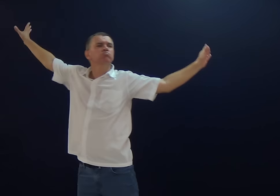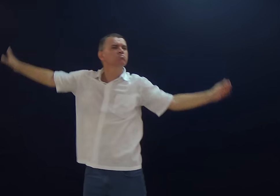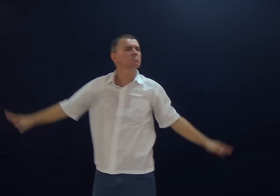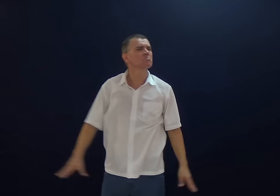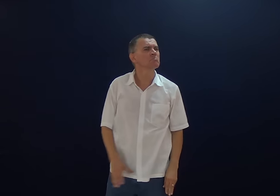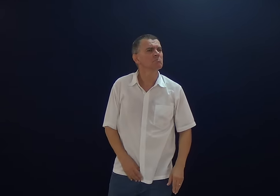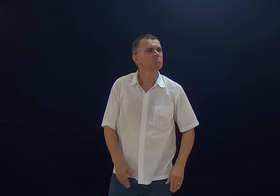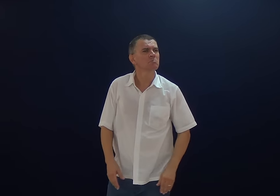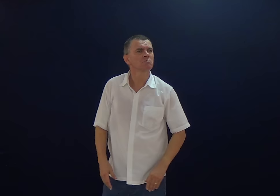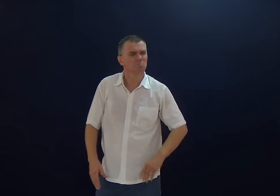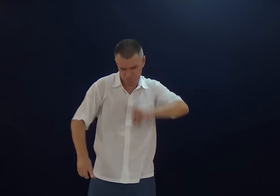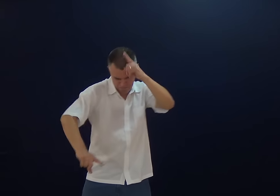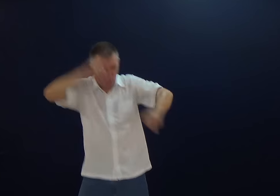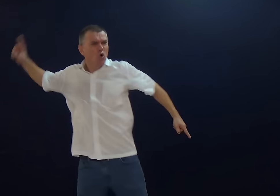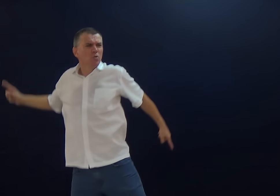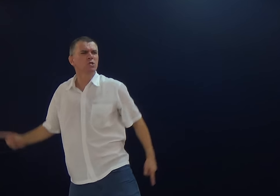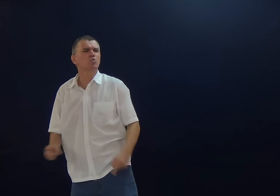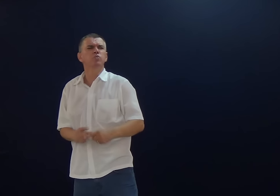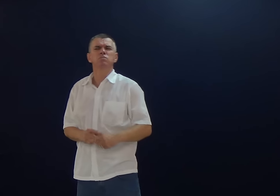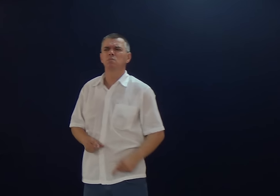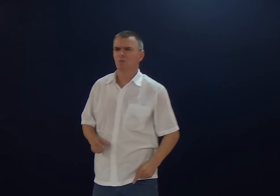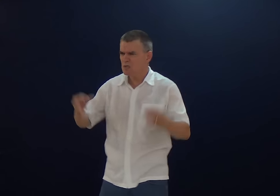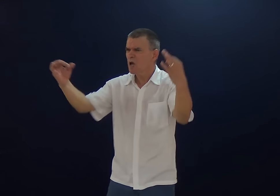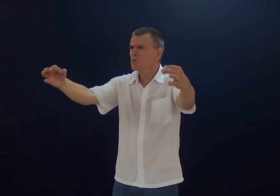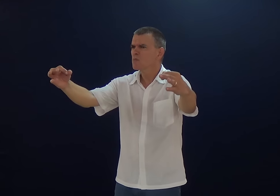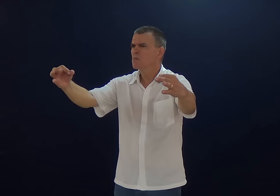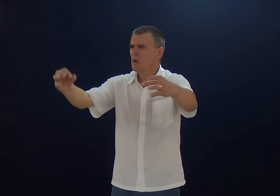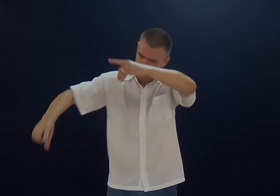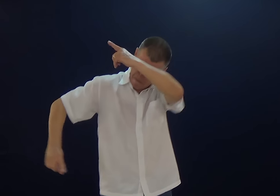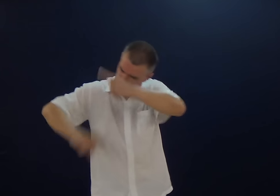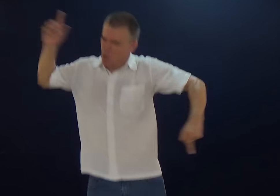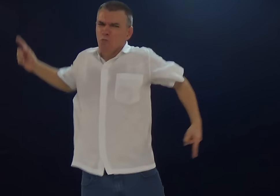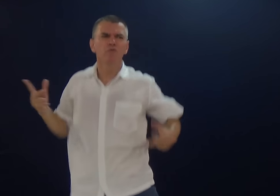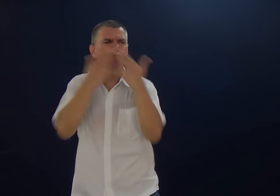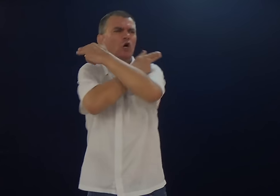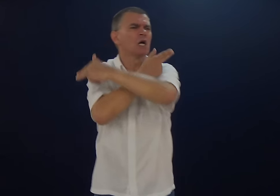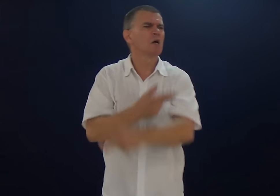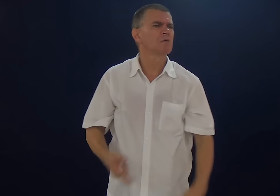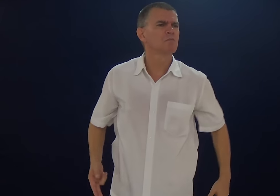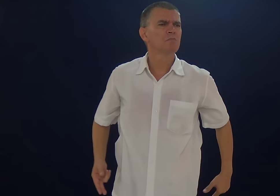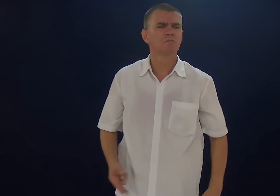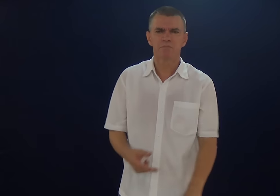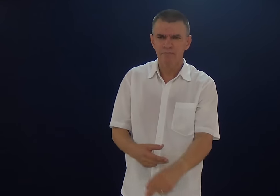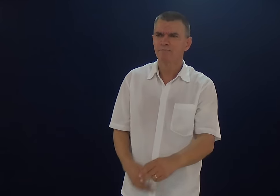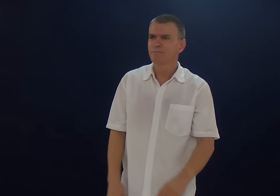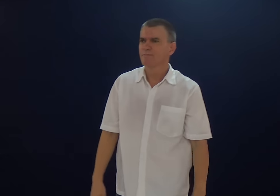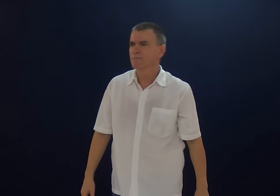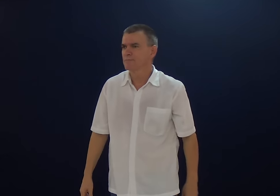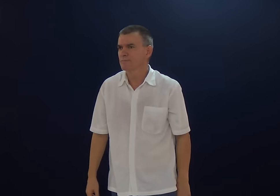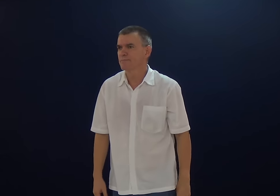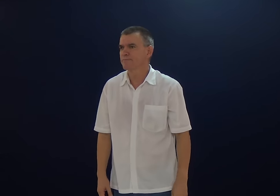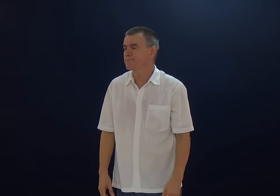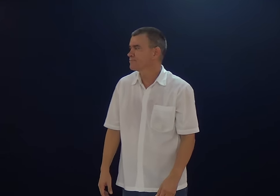Fofoqueiro então pare pare de fofocar certo pare de fofocar